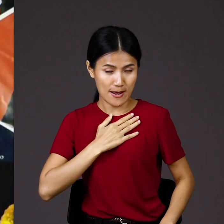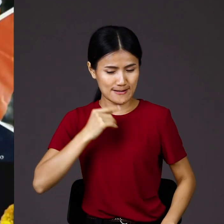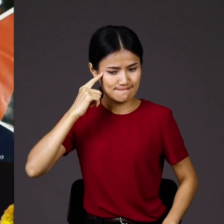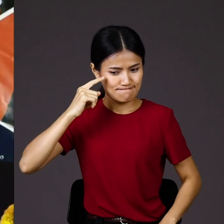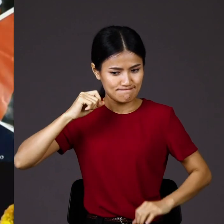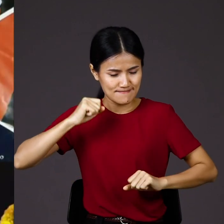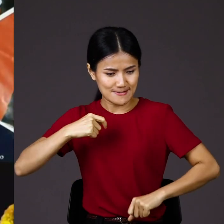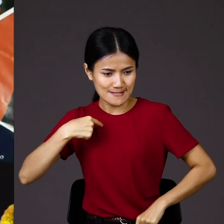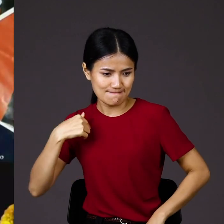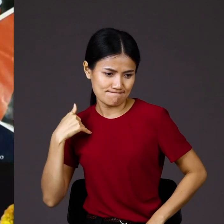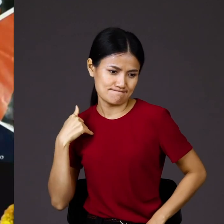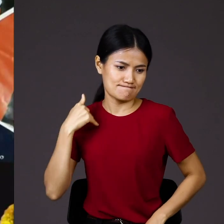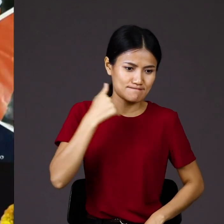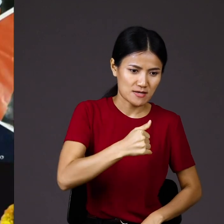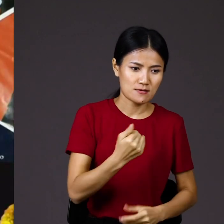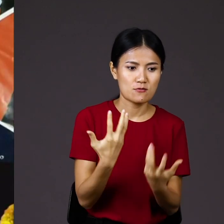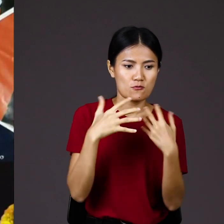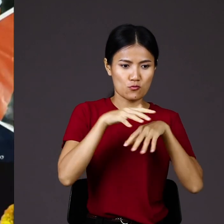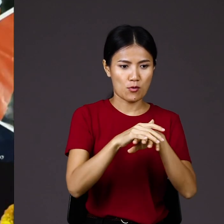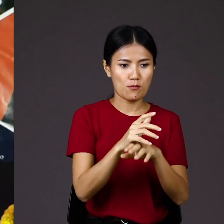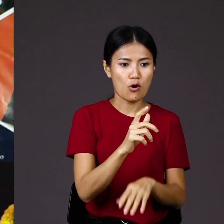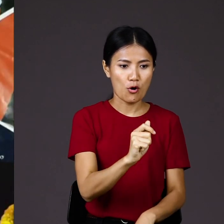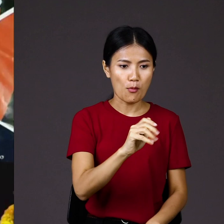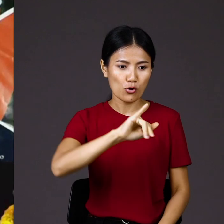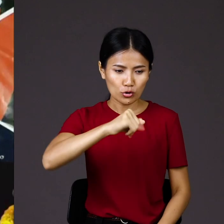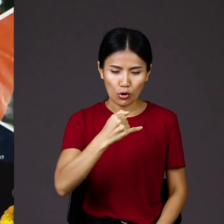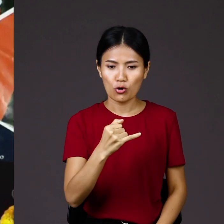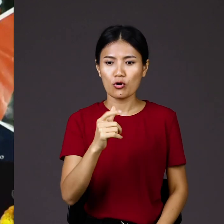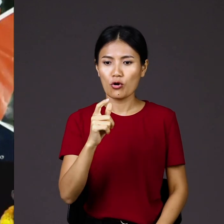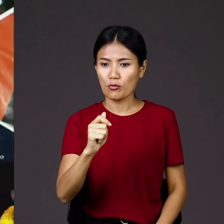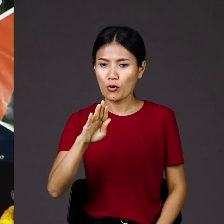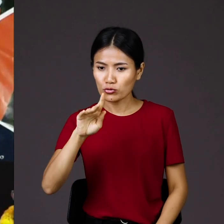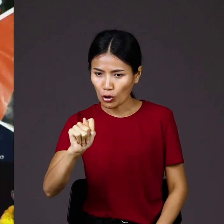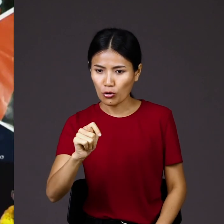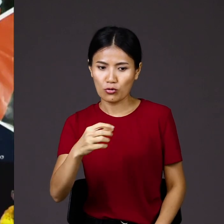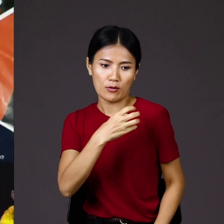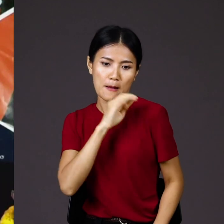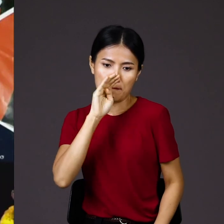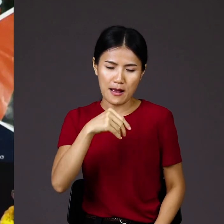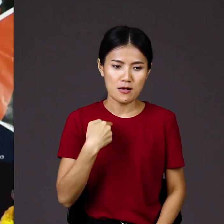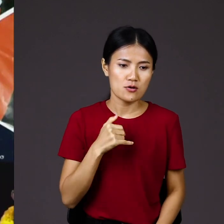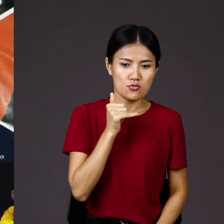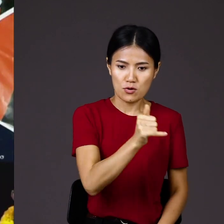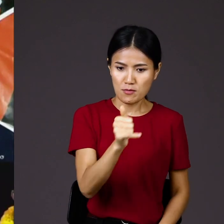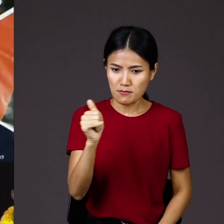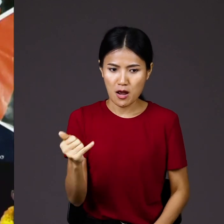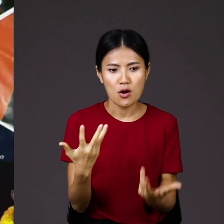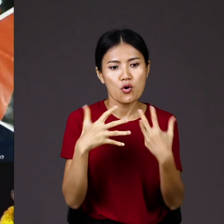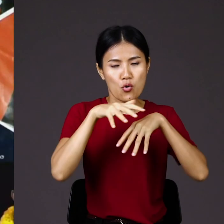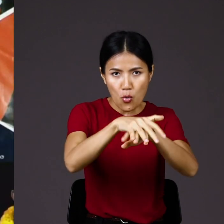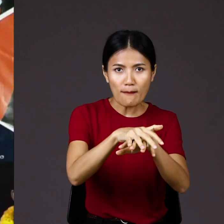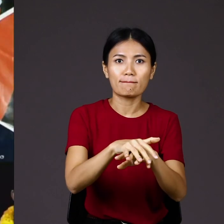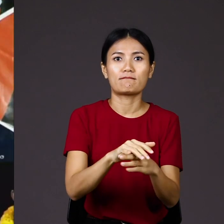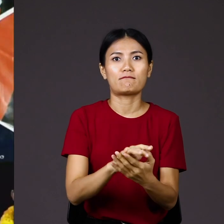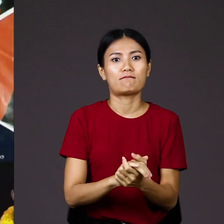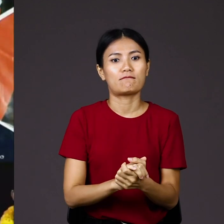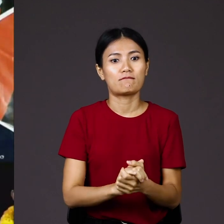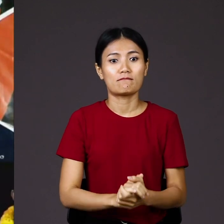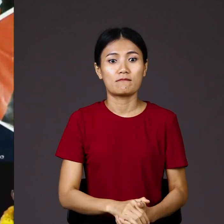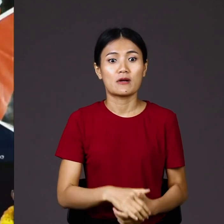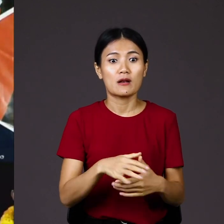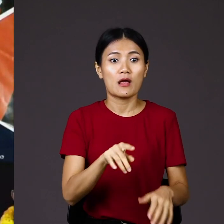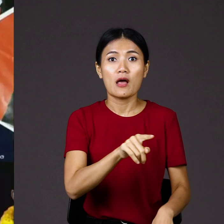าคณะก้าวหน้าตัดสินใจลงมาสนามท้องถิ่นเองเพื่อจะมาทำตรงนี้แหละถ้าสองประสานนี้ไป